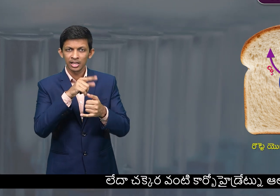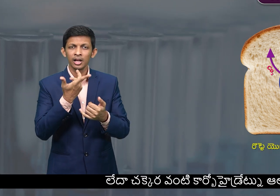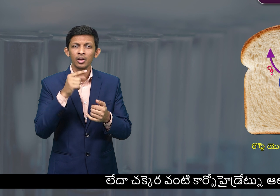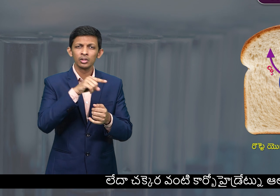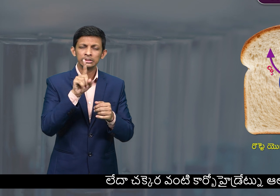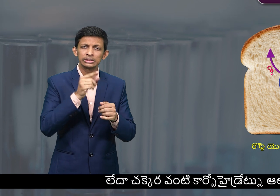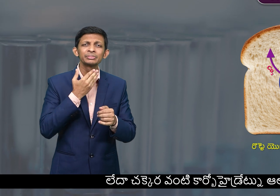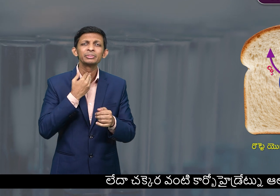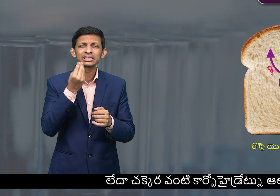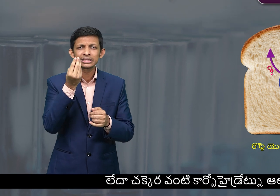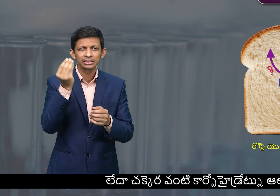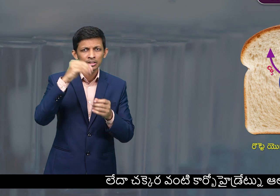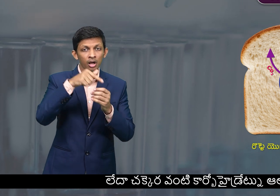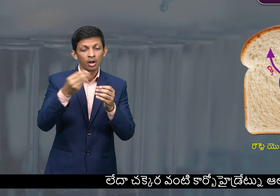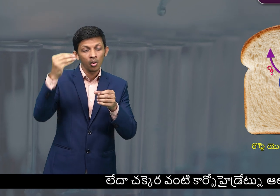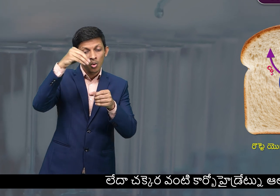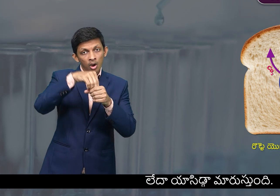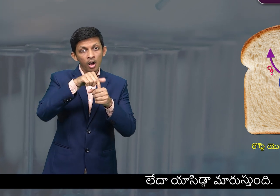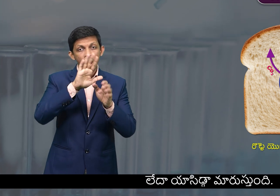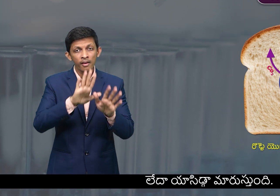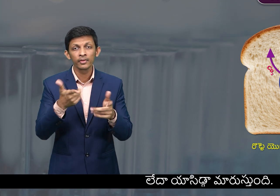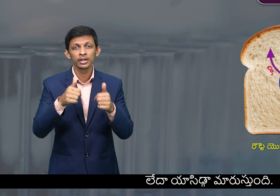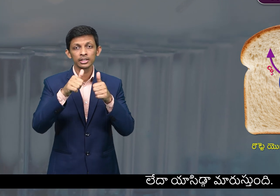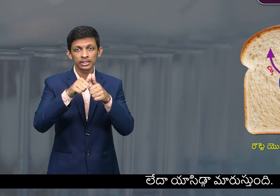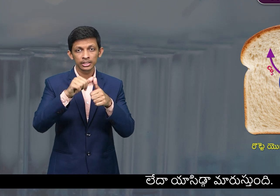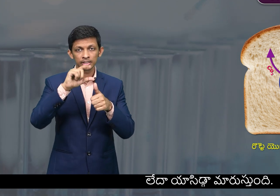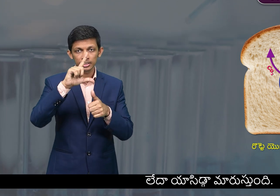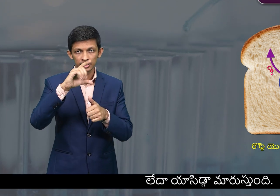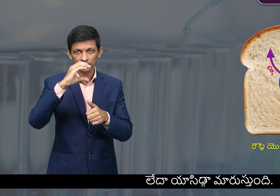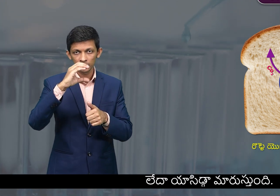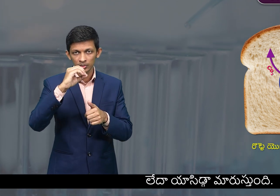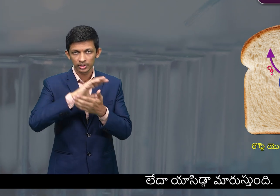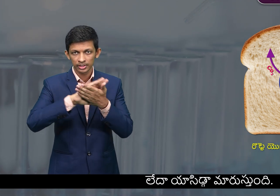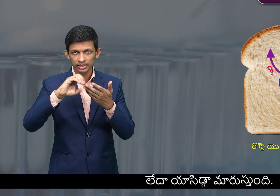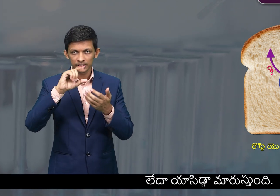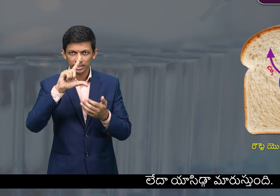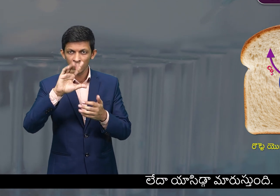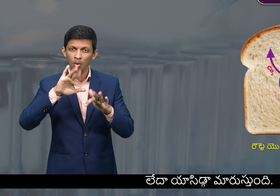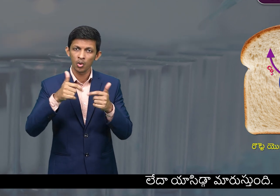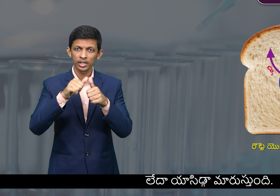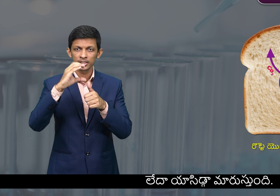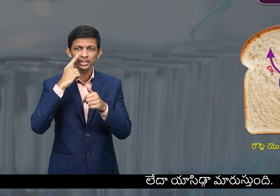చక్కెర వంటి కార్బోహైడ్రేట్లను ఆల్కహాల్ లేదా యాసిడ్గా మారుస్తుంది.